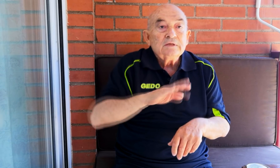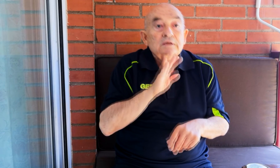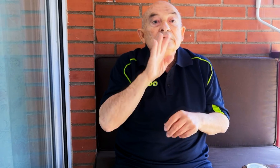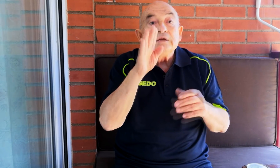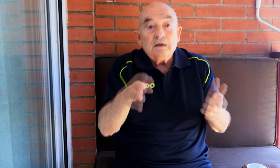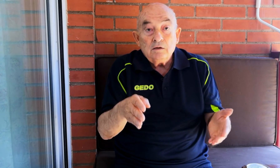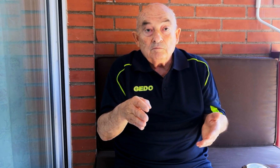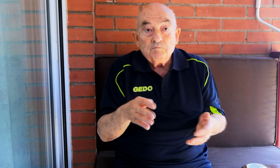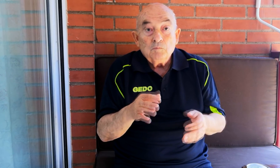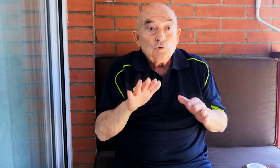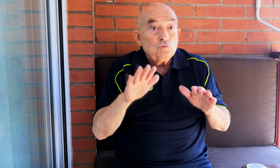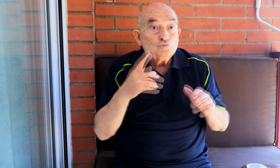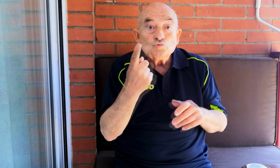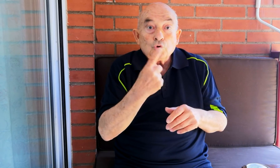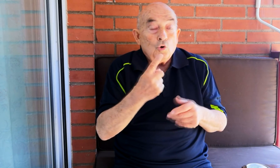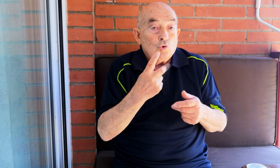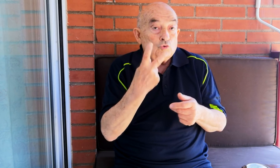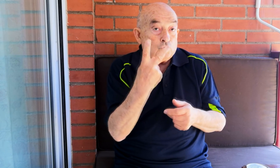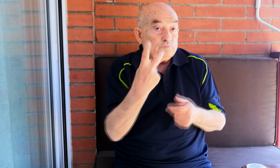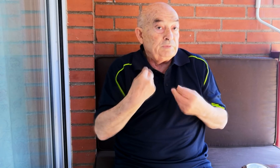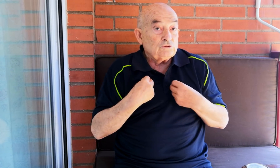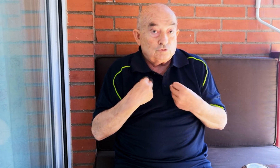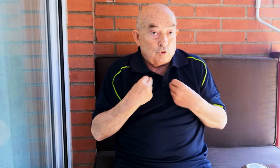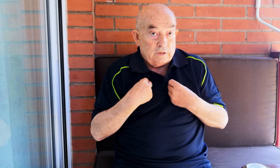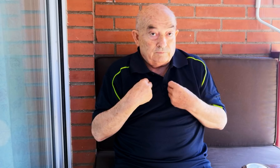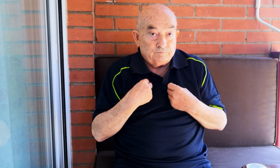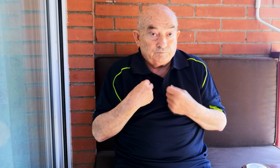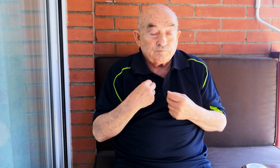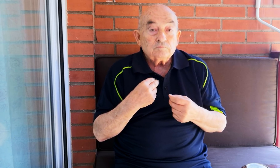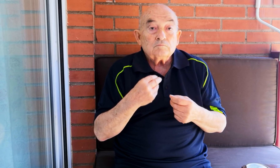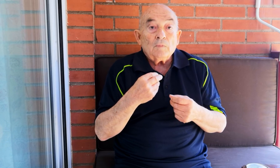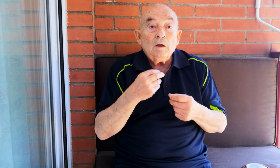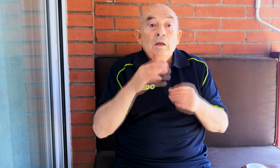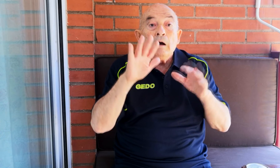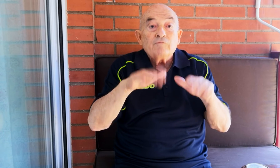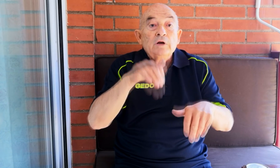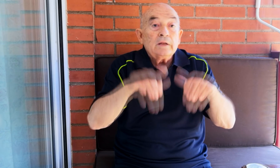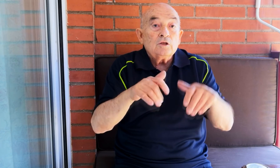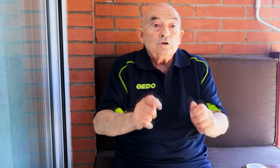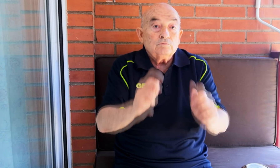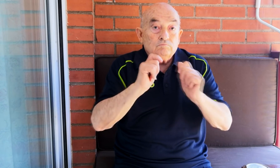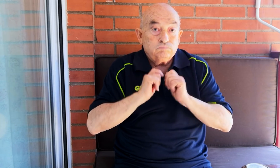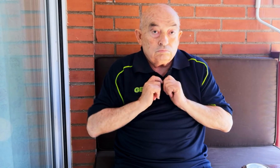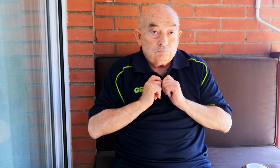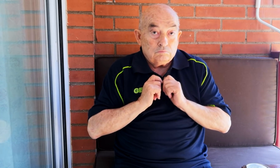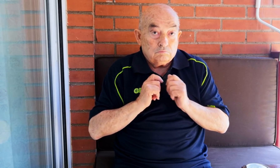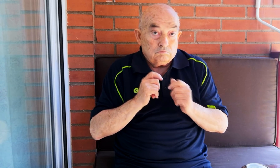Quan van ser eleccions, es van presentar dues persones en aquella època i jo vaig guanyar